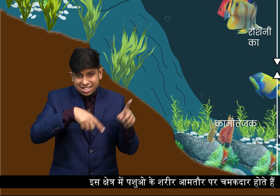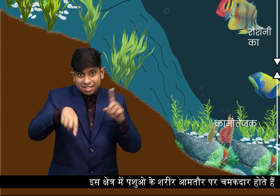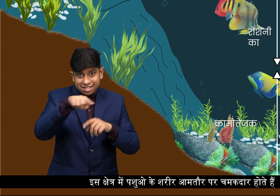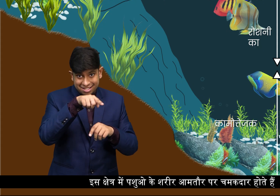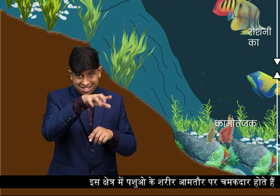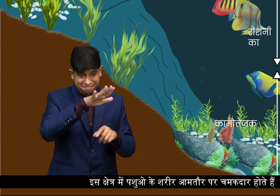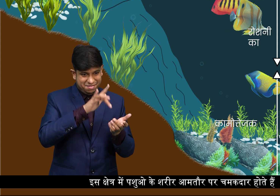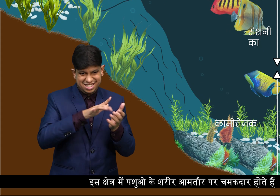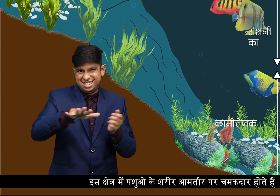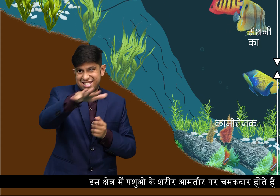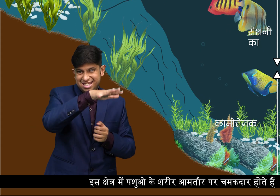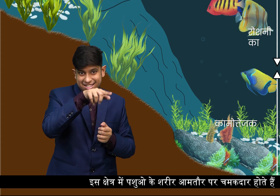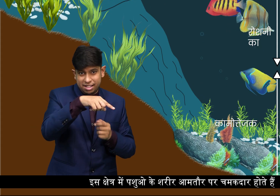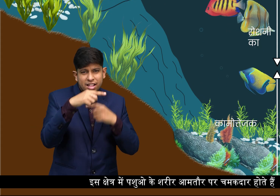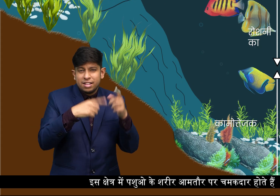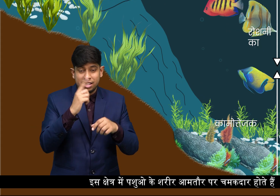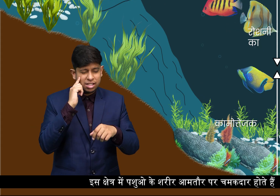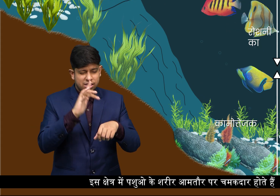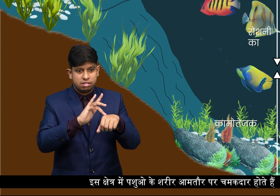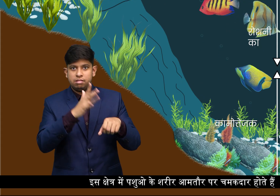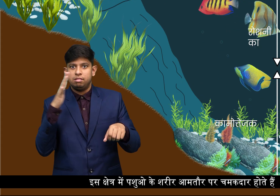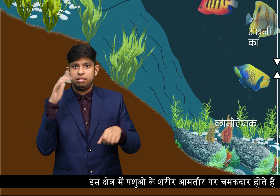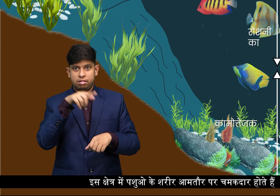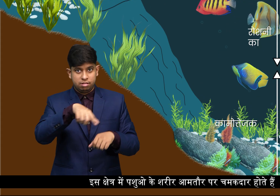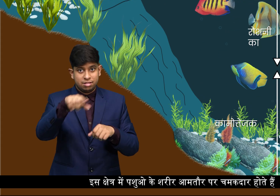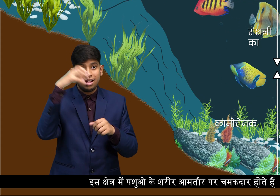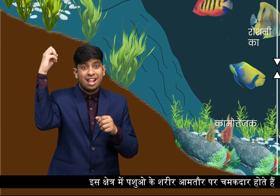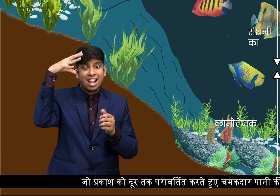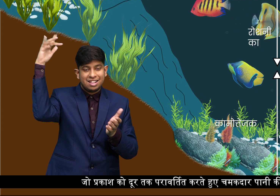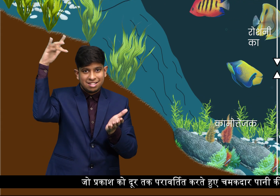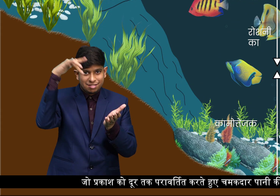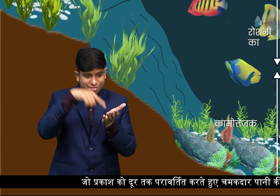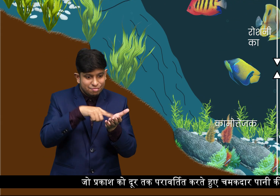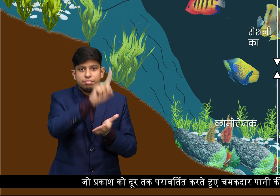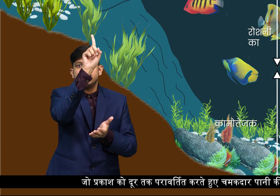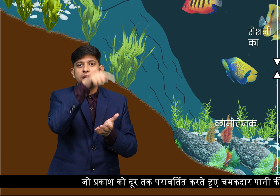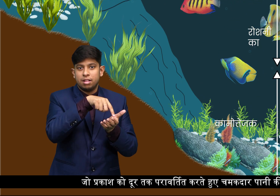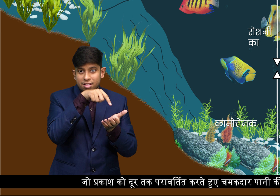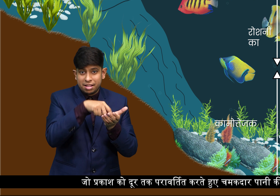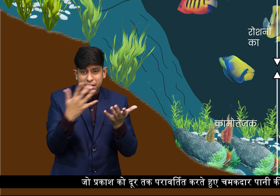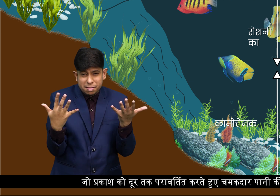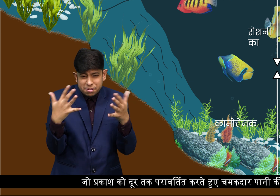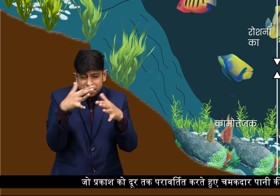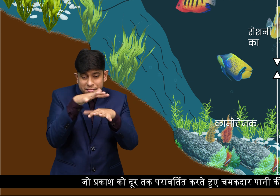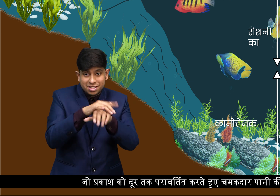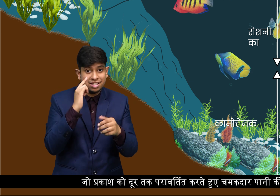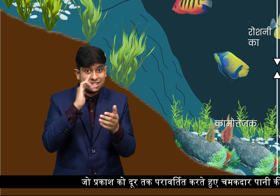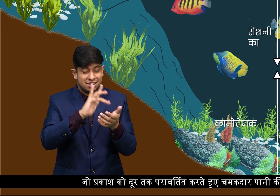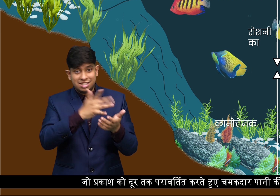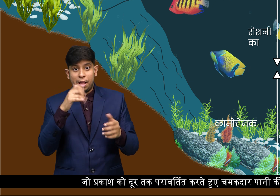में पशुओं के शरीर आमतौर पर चमकदार होते हैं जो प्रकाश को दूर तक परावर्तित करते